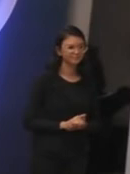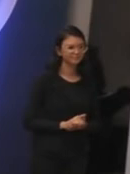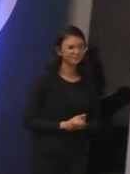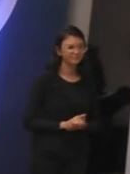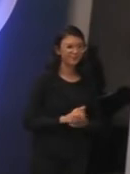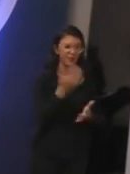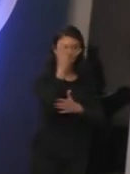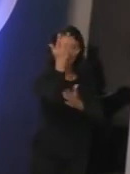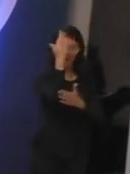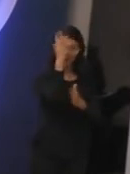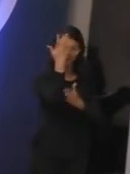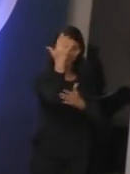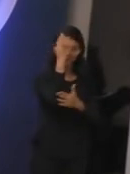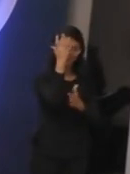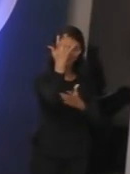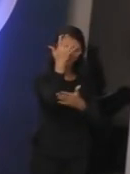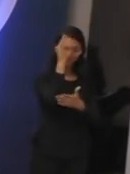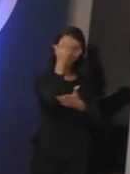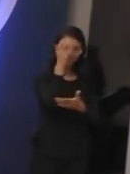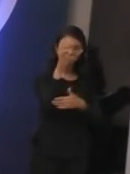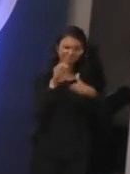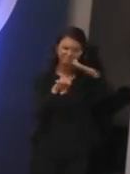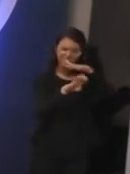Muito bom, mais uma salva de palmas à Codesan.